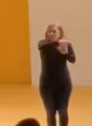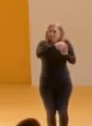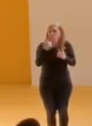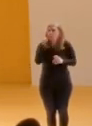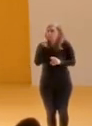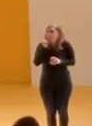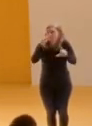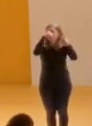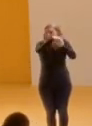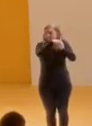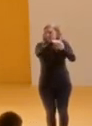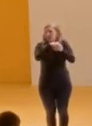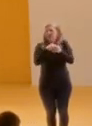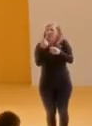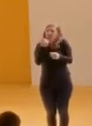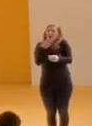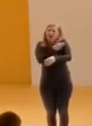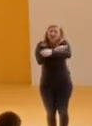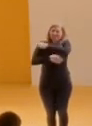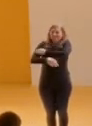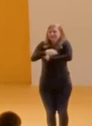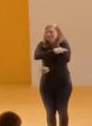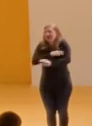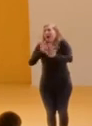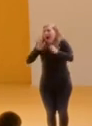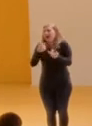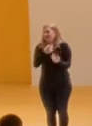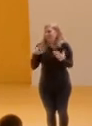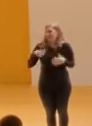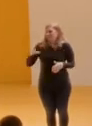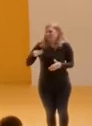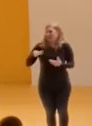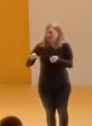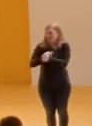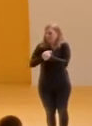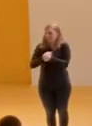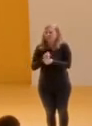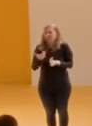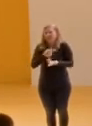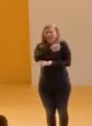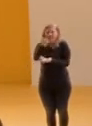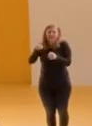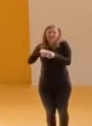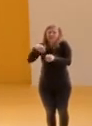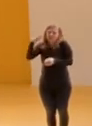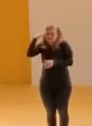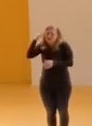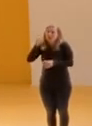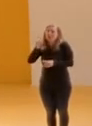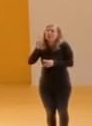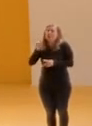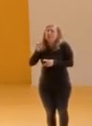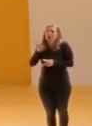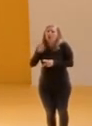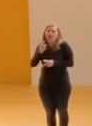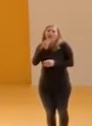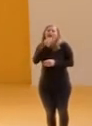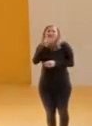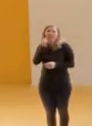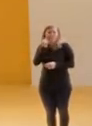tam jest zawarty po drodze trochę ukąszeń ale gra jest jednak warta świeczki z o czym zresztą każdy wie kto miód w swoim życiu